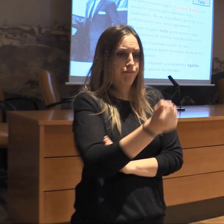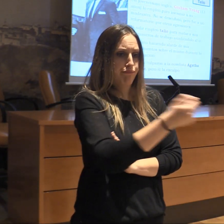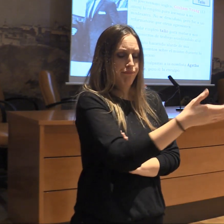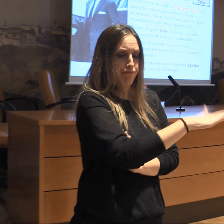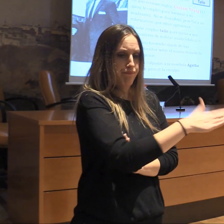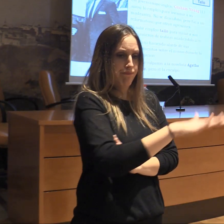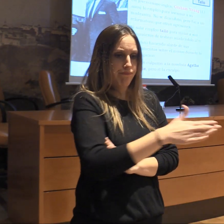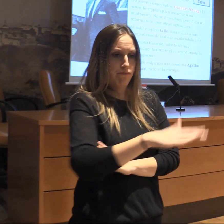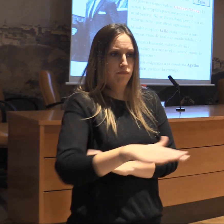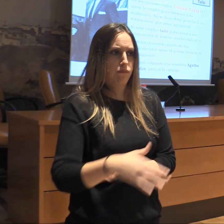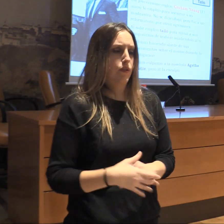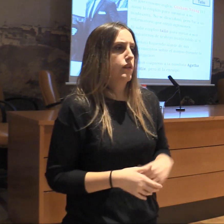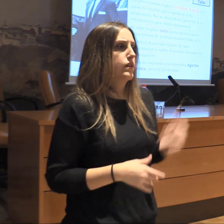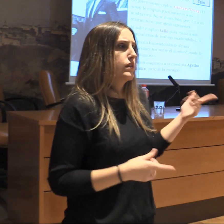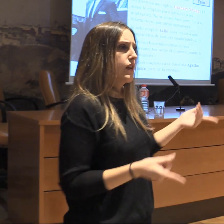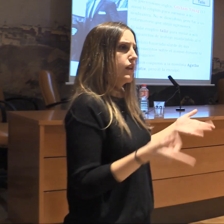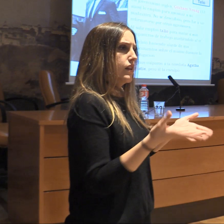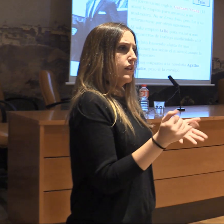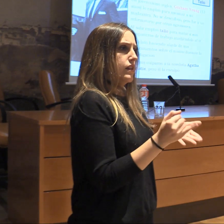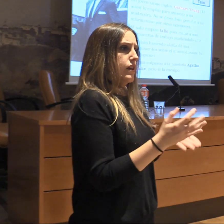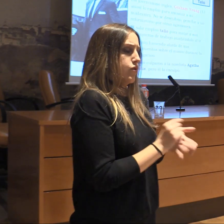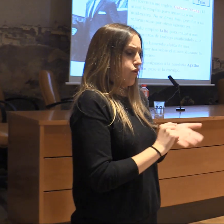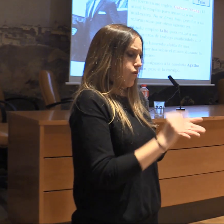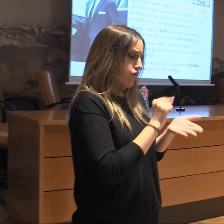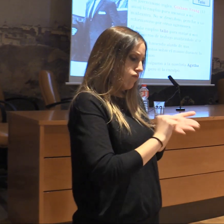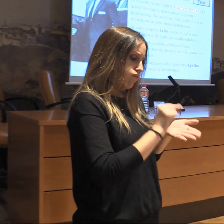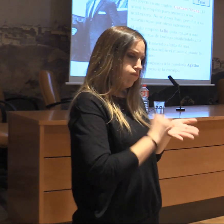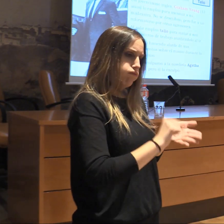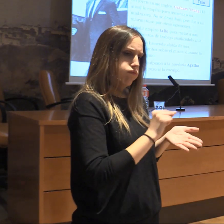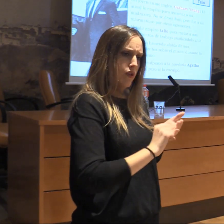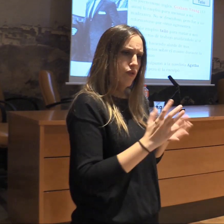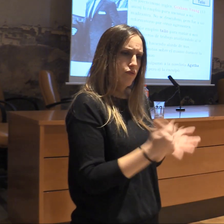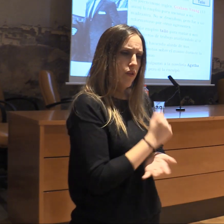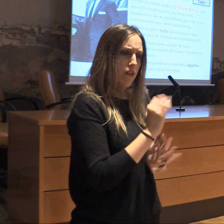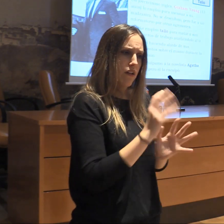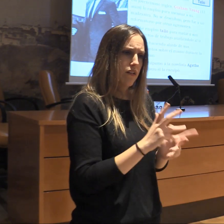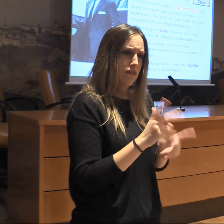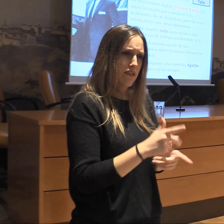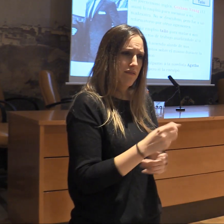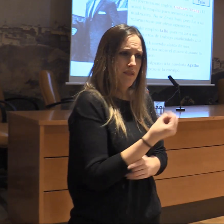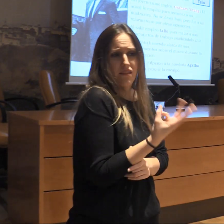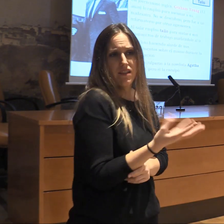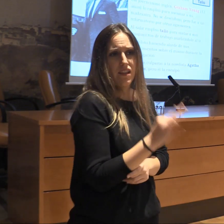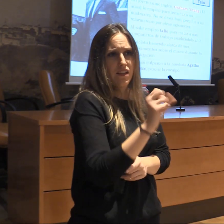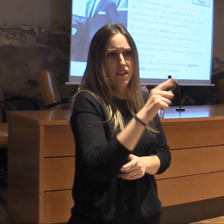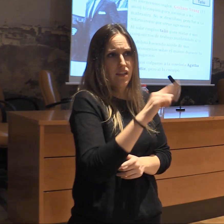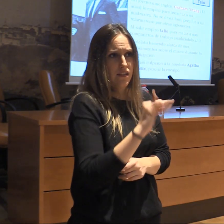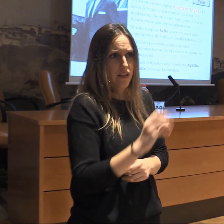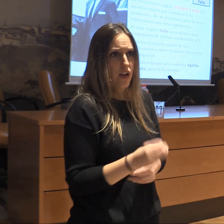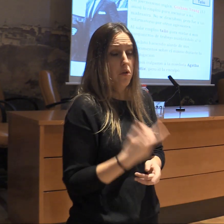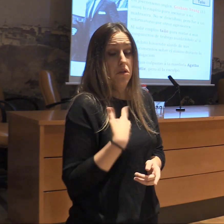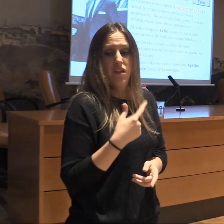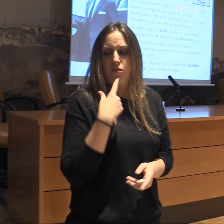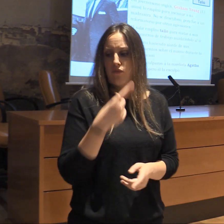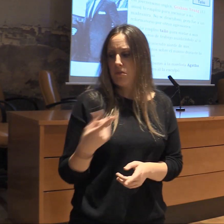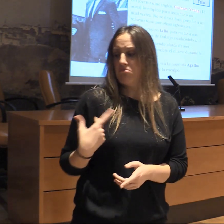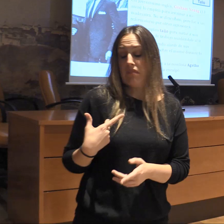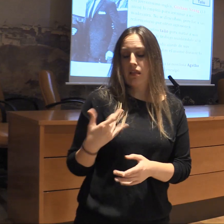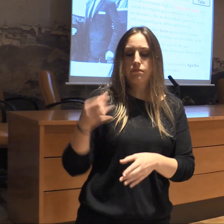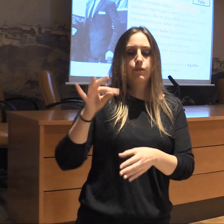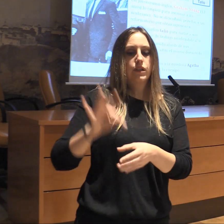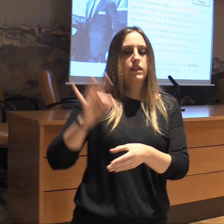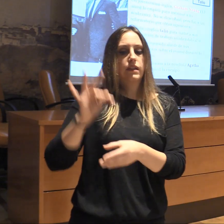tenía registrado en un cuadernito todas las cantidades de talio que iba echando en el té de las personas que le caían mal en el